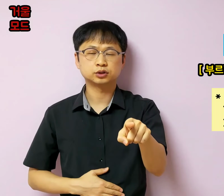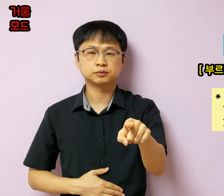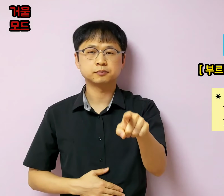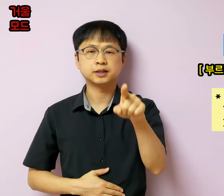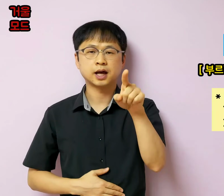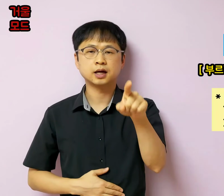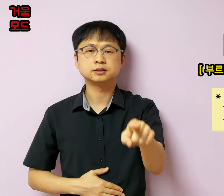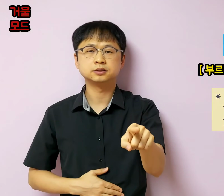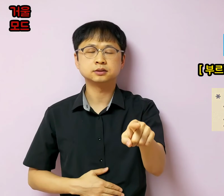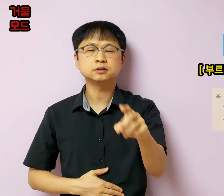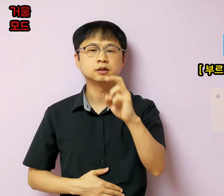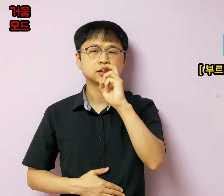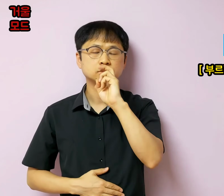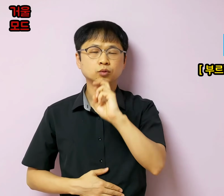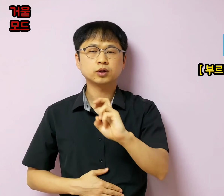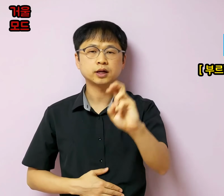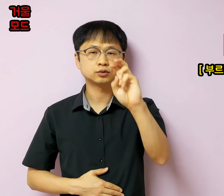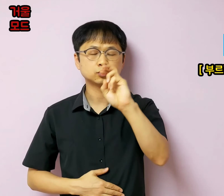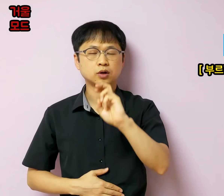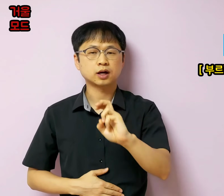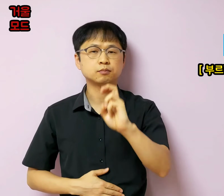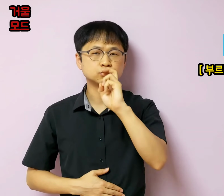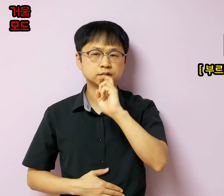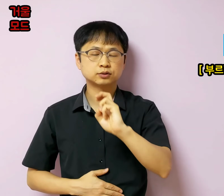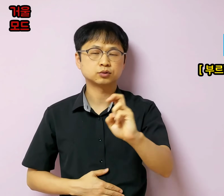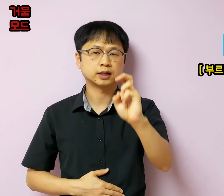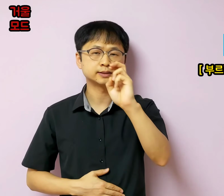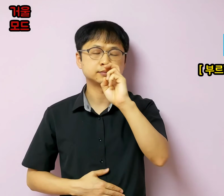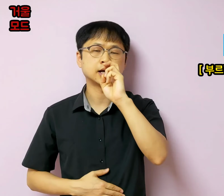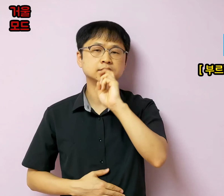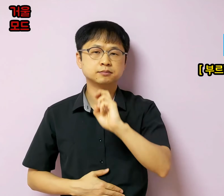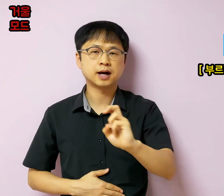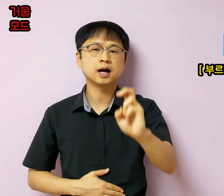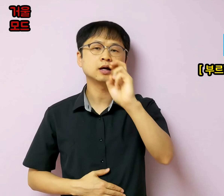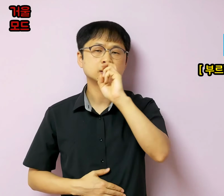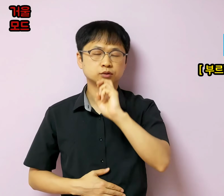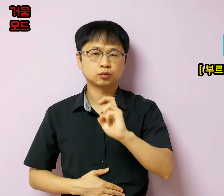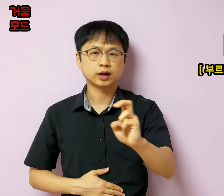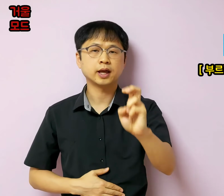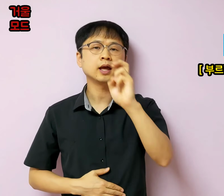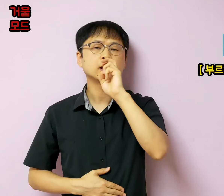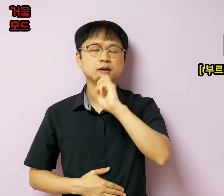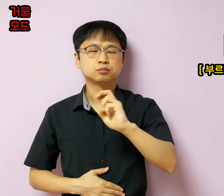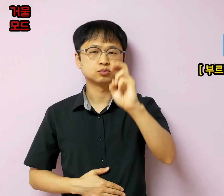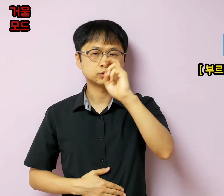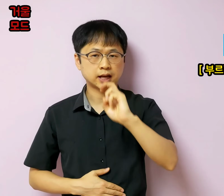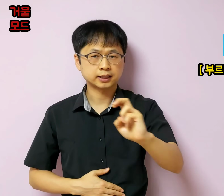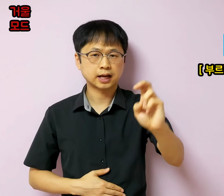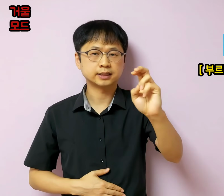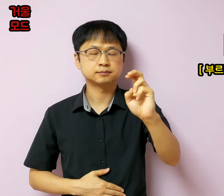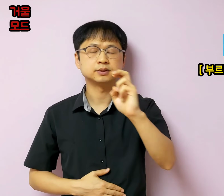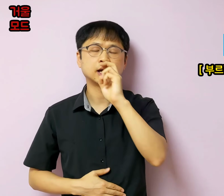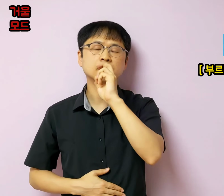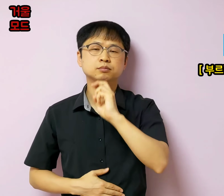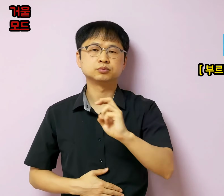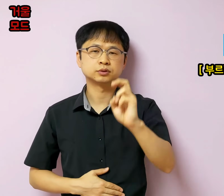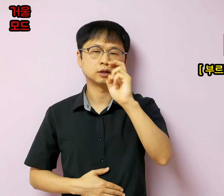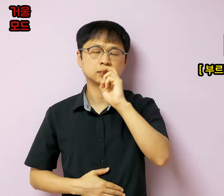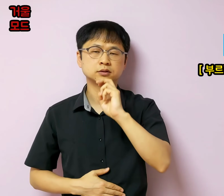주시면 됩니다. 노래란 수어도 아까 부르다 수어 같습니다. 음악, 노래, 부르다 다 같습니다. 부르던